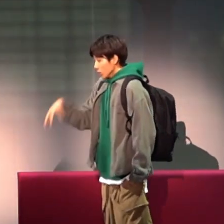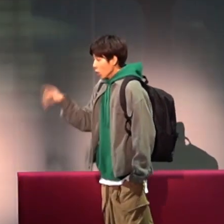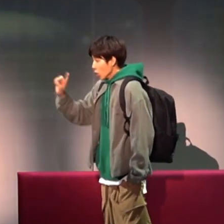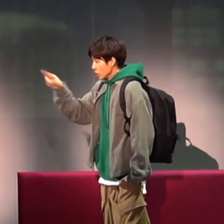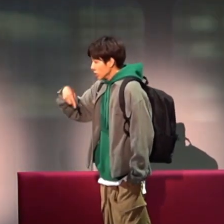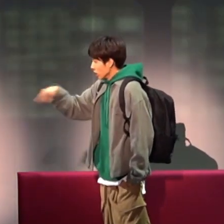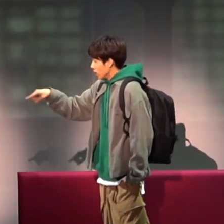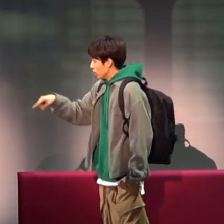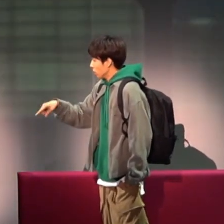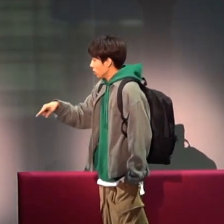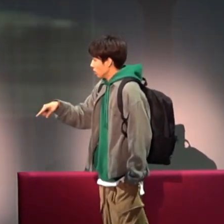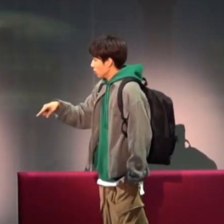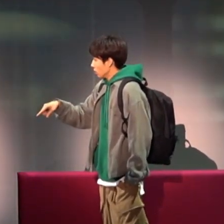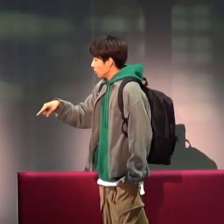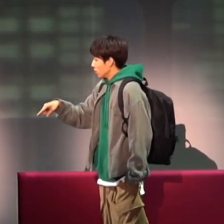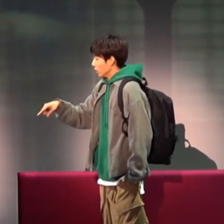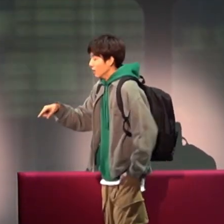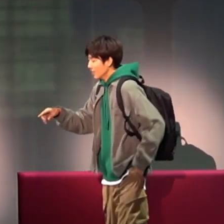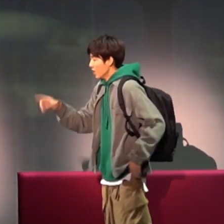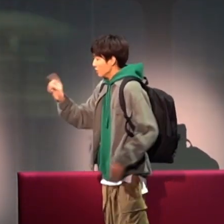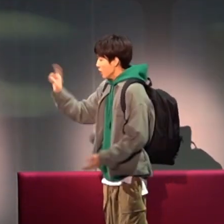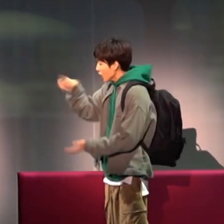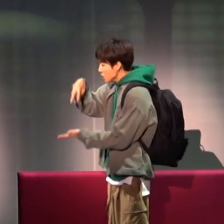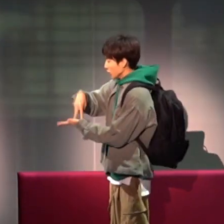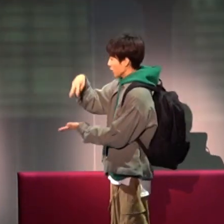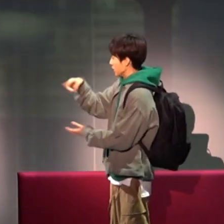どこ行くんだ、何驚いて